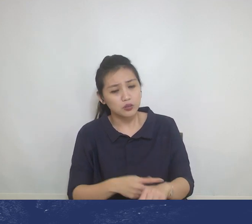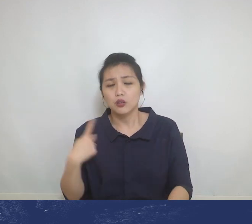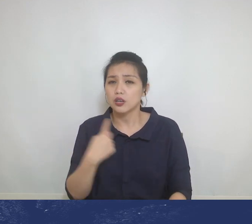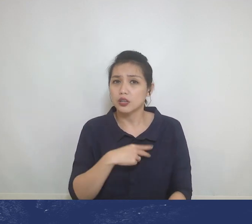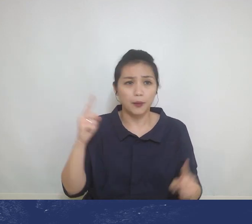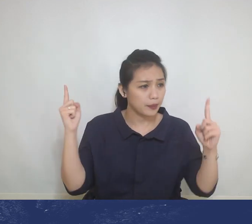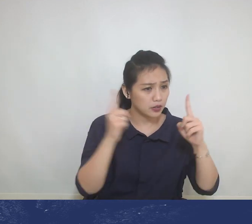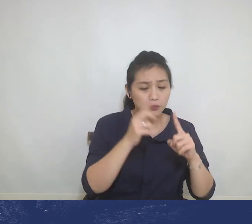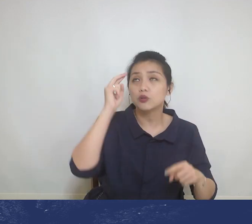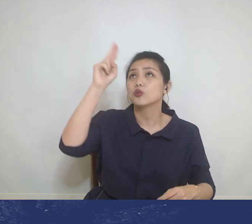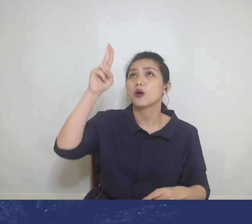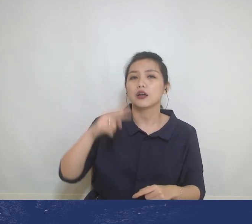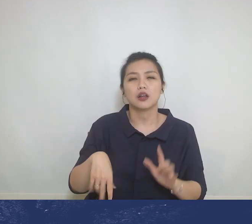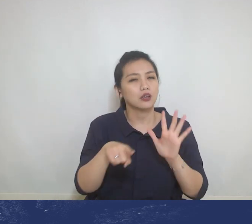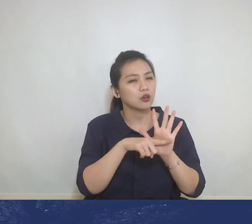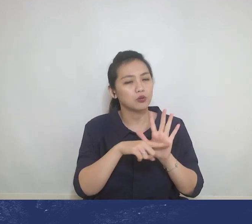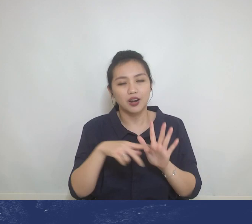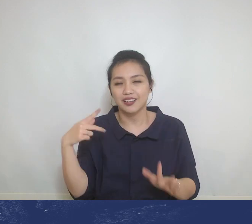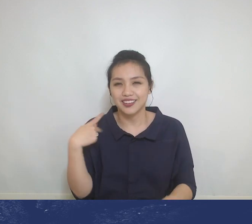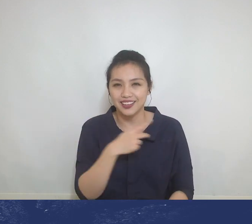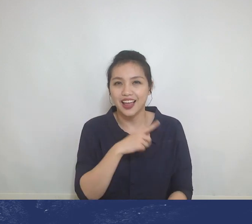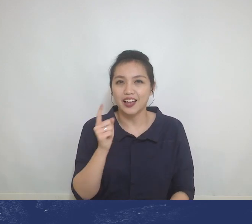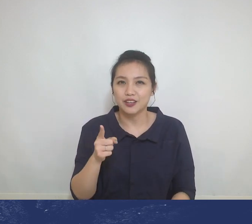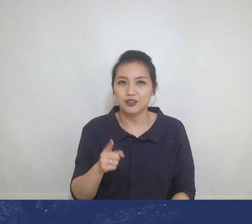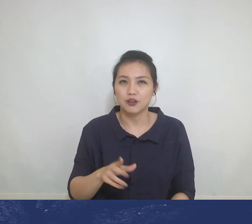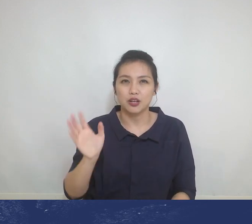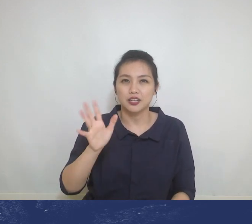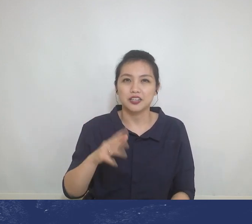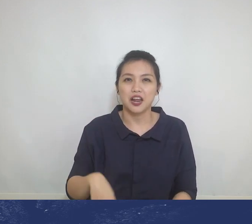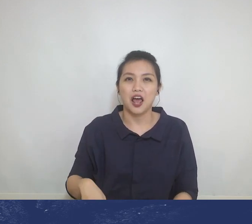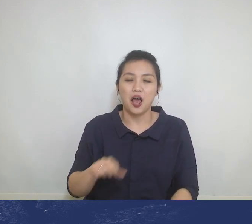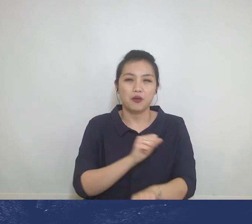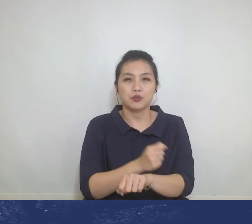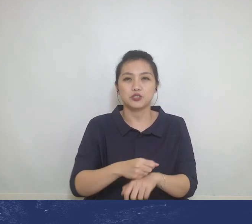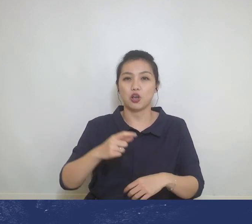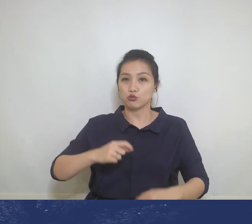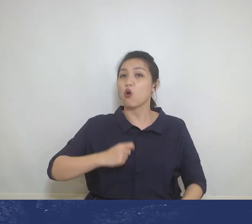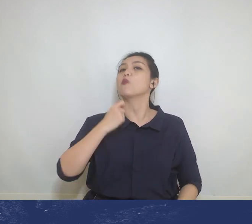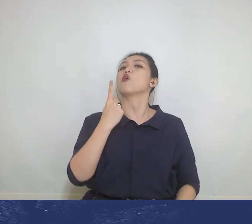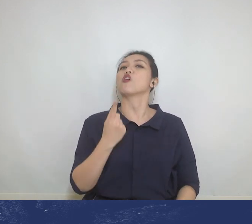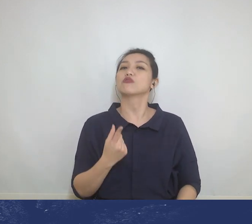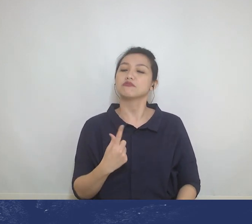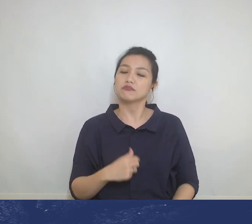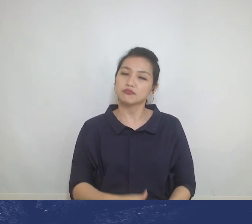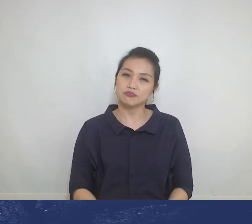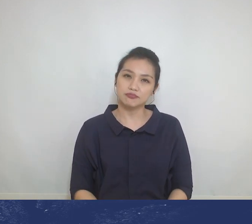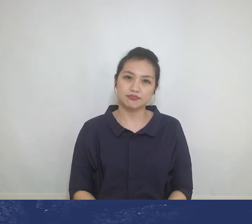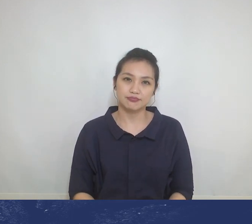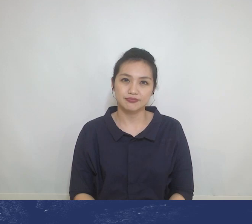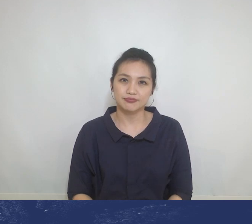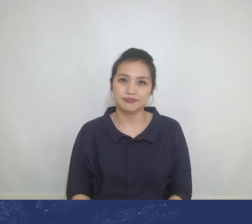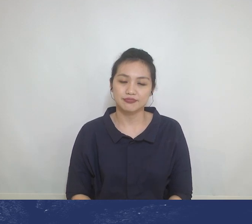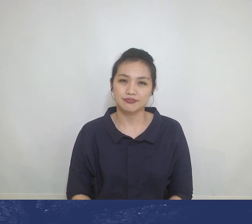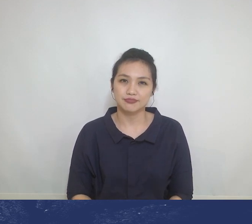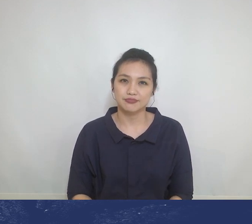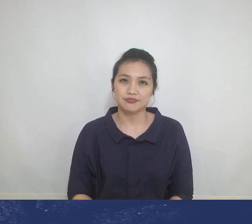ketemu dengan Tuhan, terplecok kita ini bukti, kita tidak akan bicaranya itu sama, jalan kita tidak akan sama, cara